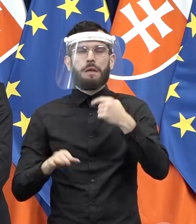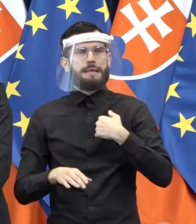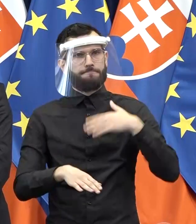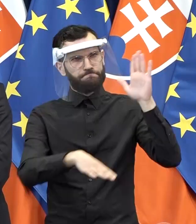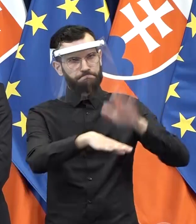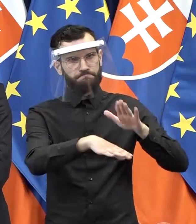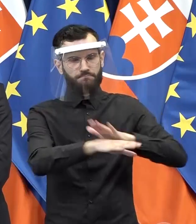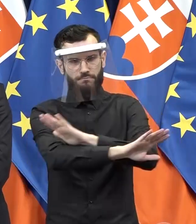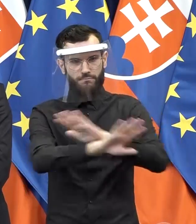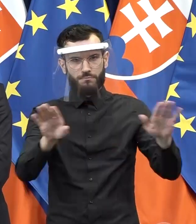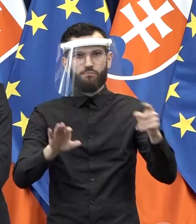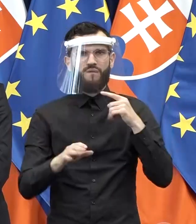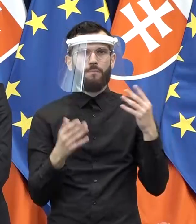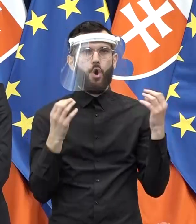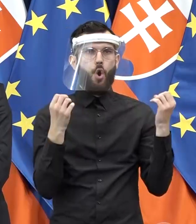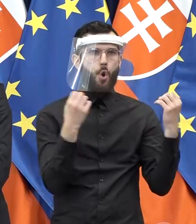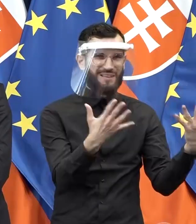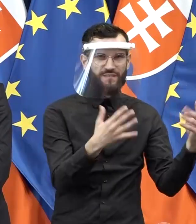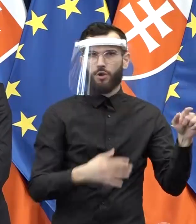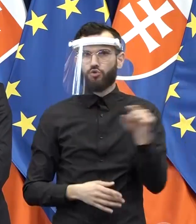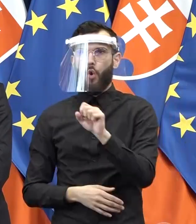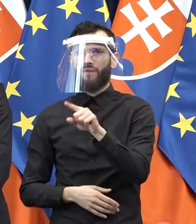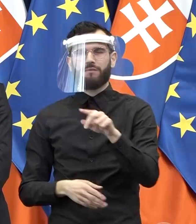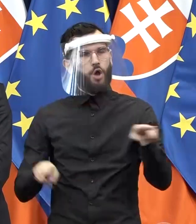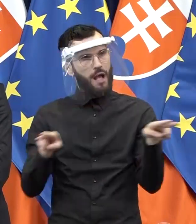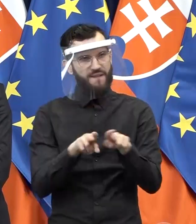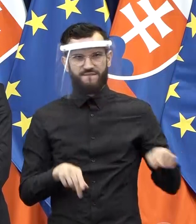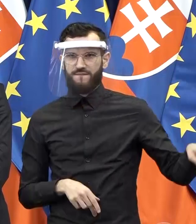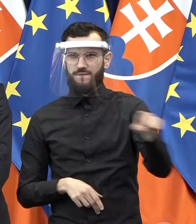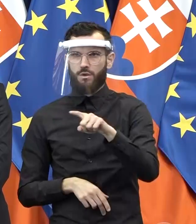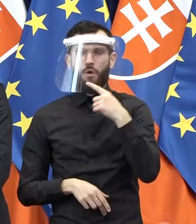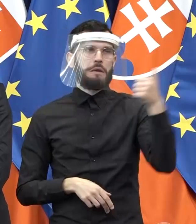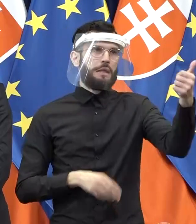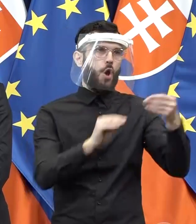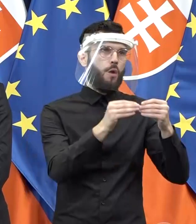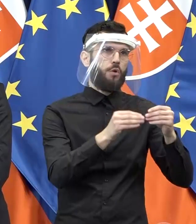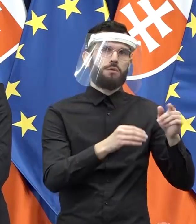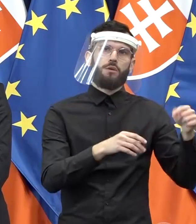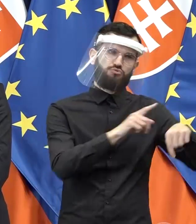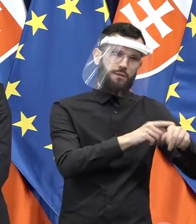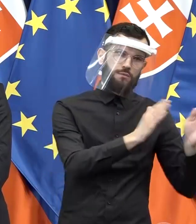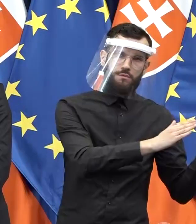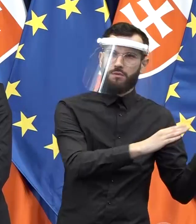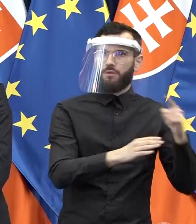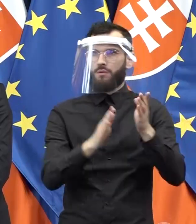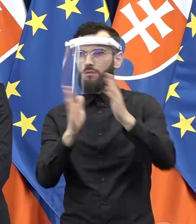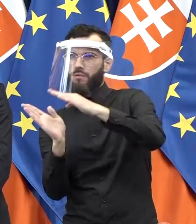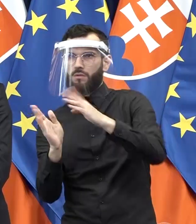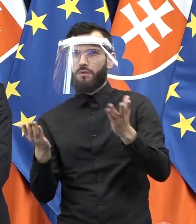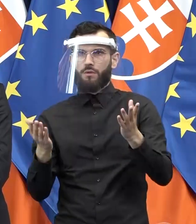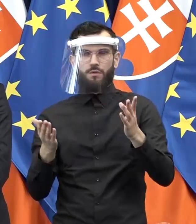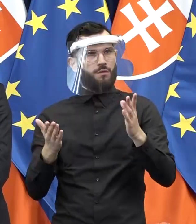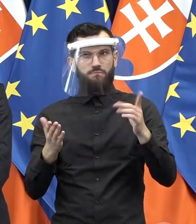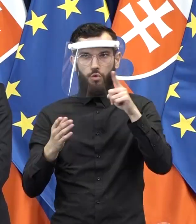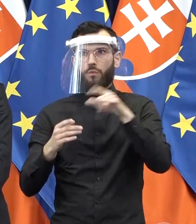buchnúť po stole, povedať 9. do 12. Všade rovnako. Nie, že teraz jeden obchod bude mať vtedy, druhý vtedy. A tým pádom nám presne bude